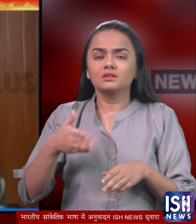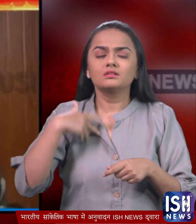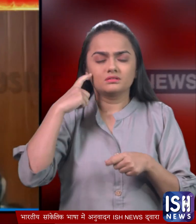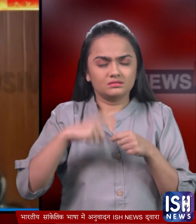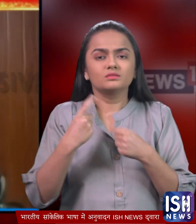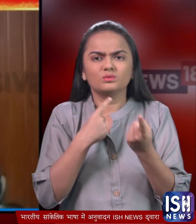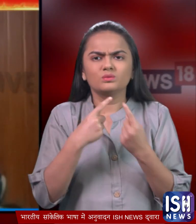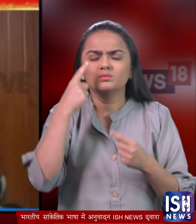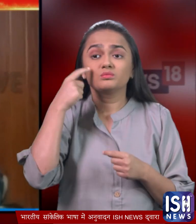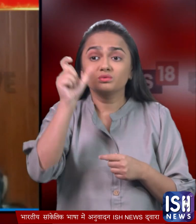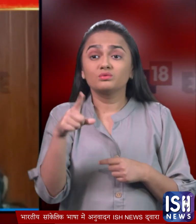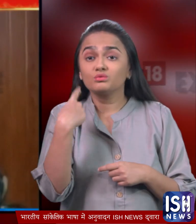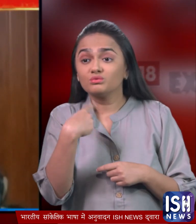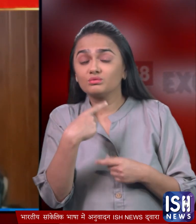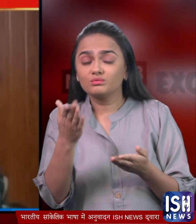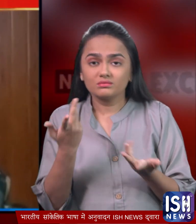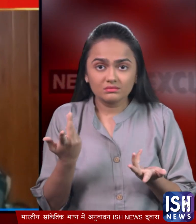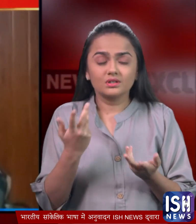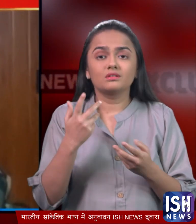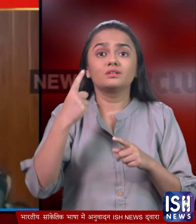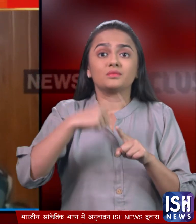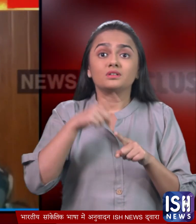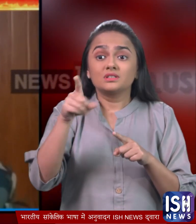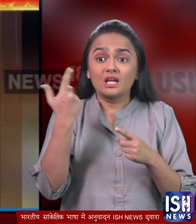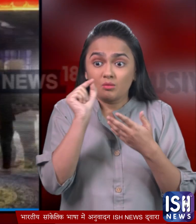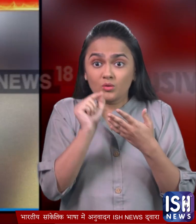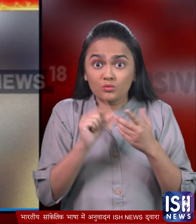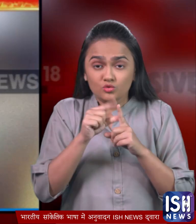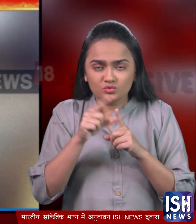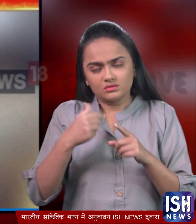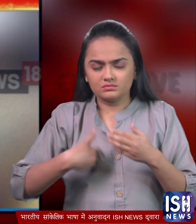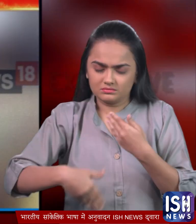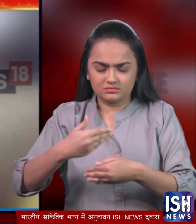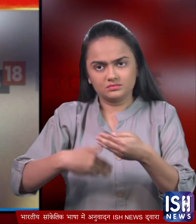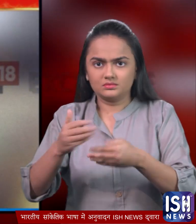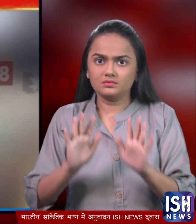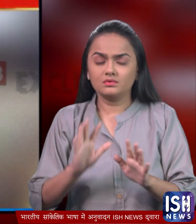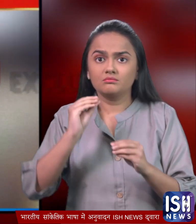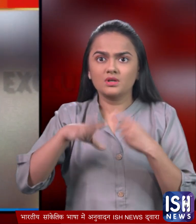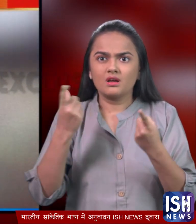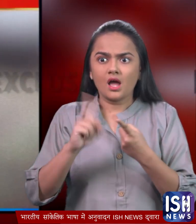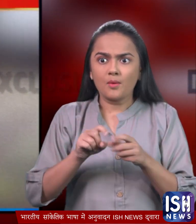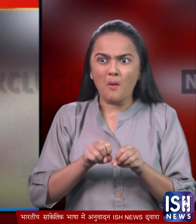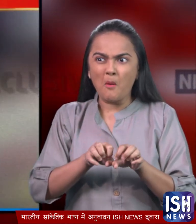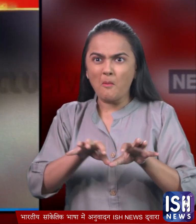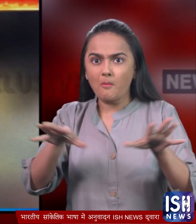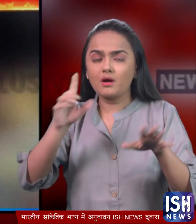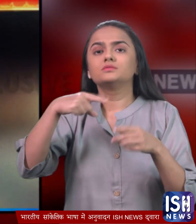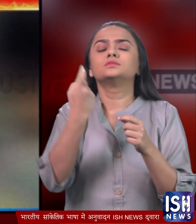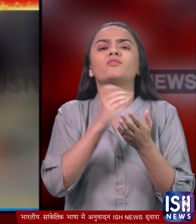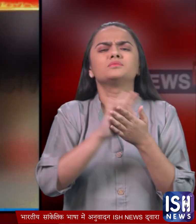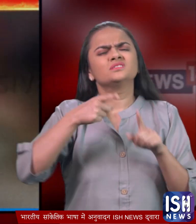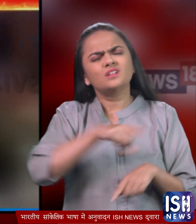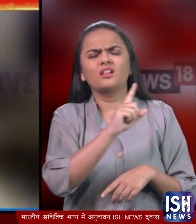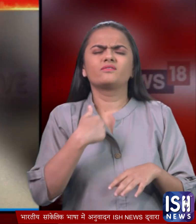कौन व्यक्ति है और इसमें जो भी आवश्यक कार्रवाई होगी हम करेंगे। मामले ने जब तूल पकड़ा और केस दर्ज हो गया तो जावेद हबीब